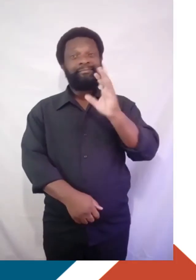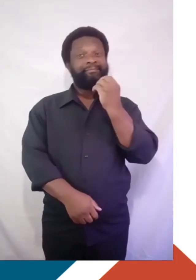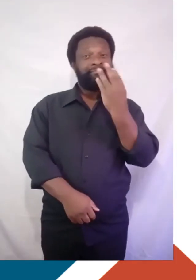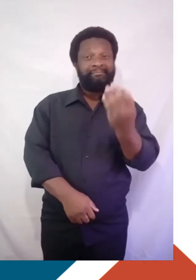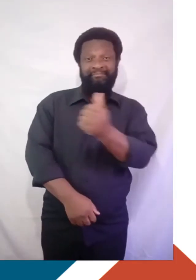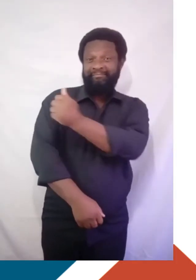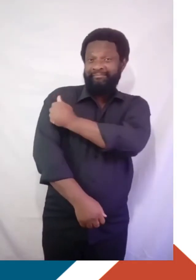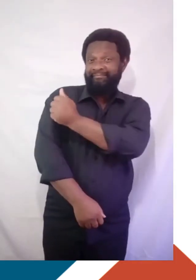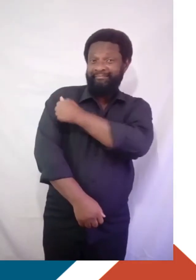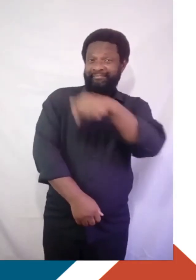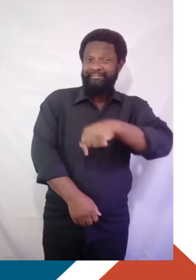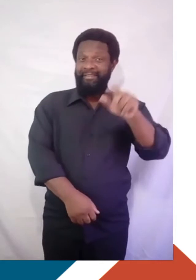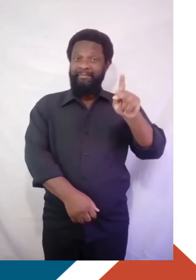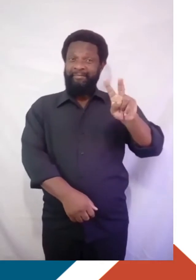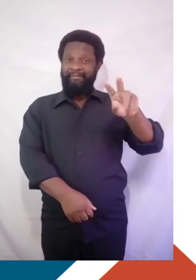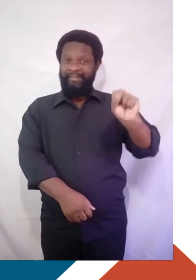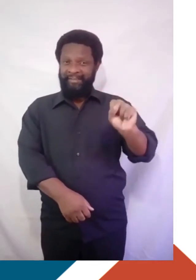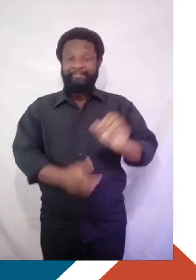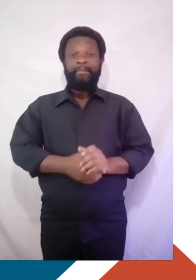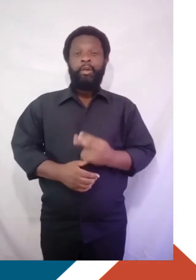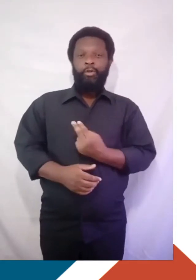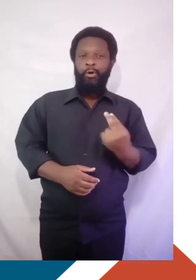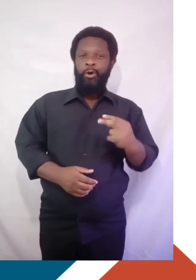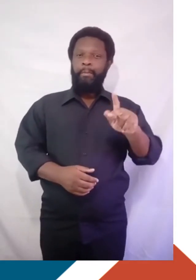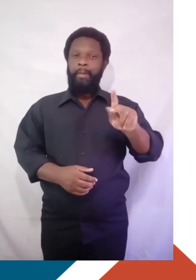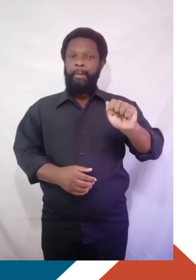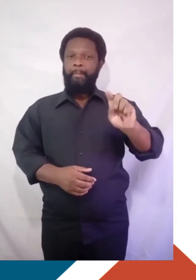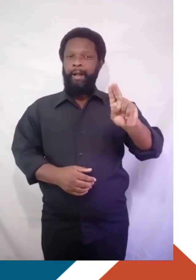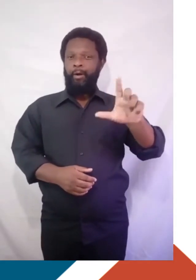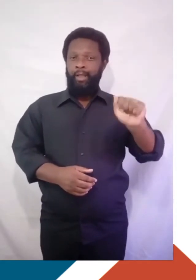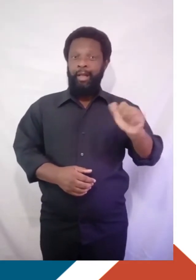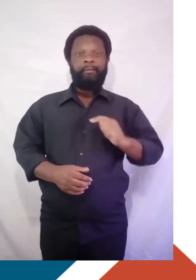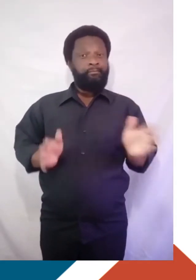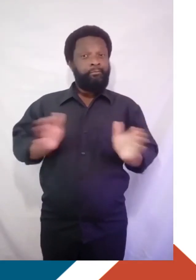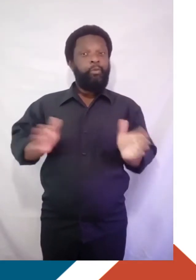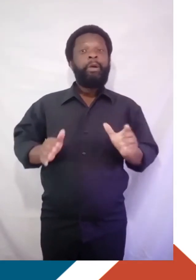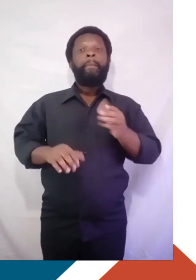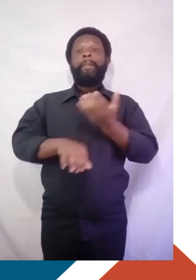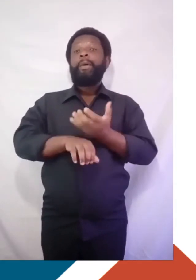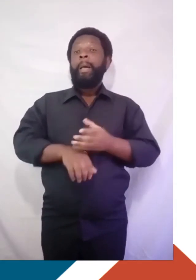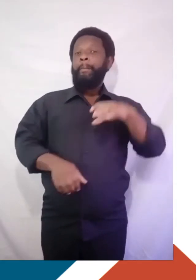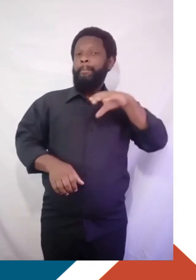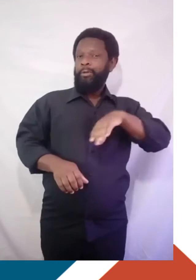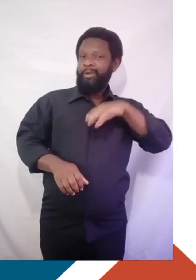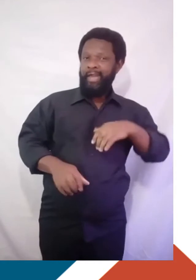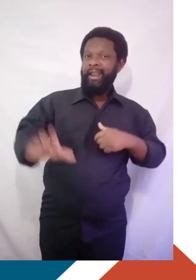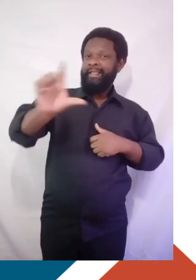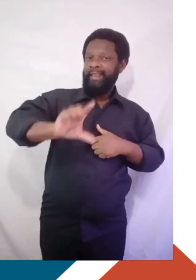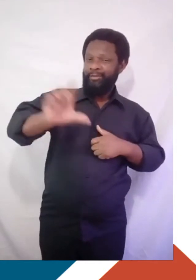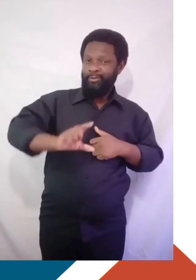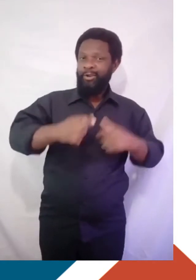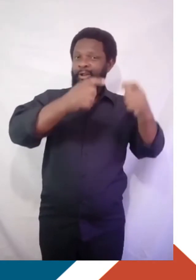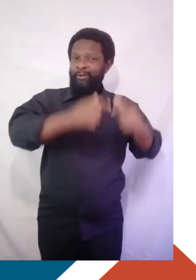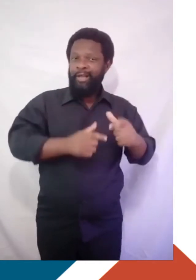Olá, querida aluna e aluno do Pré-Vestibular Social. Meu nome é Paula, sou a mediadora de Língua Portuguesa e Literatura no Polo